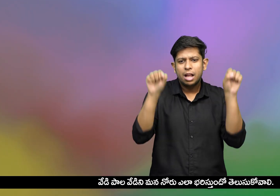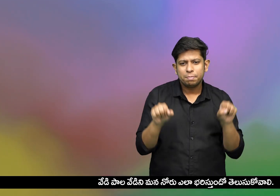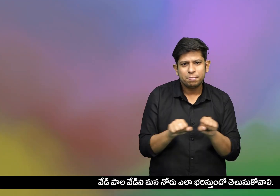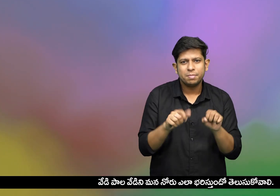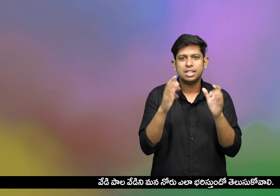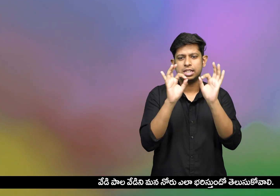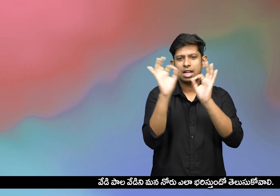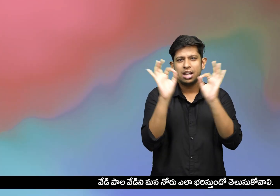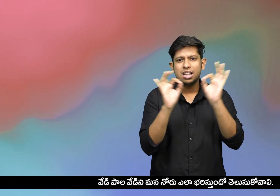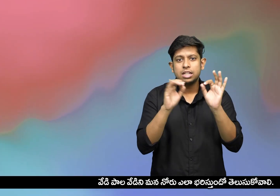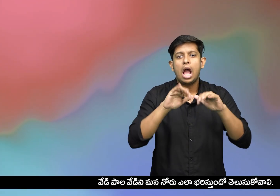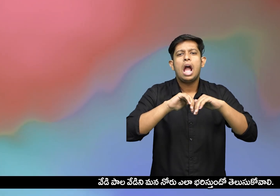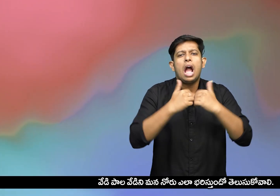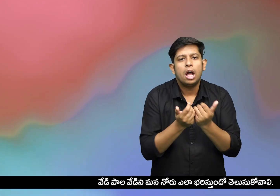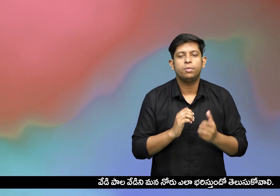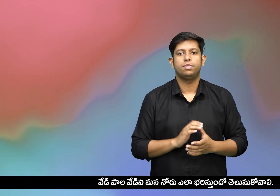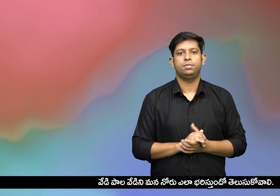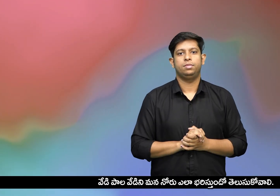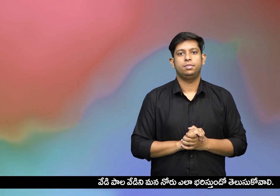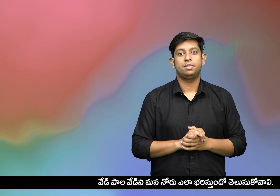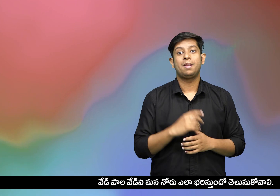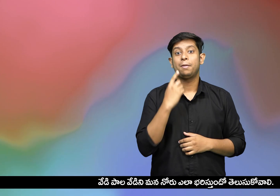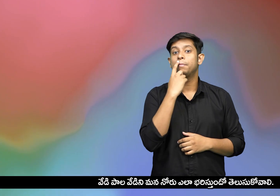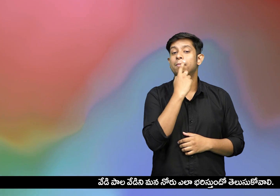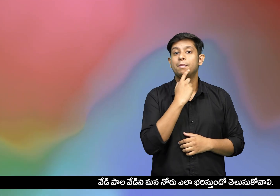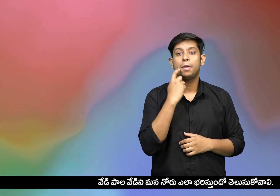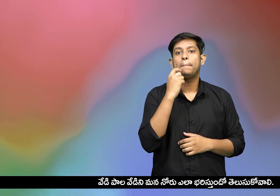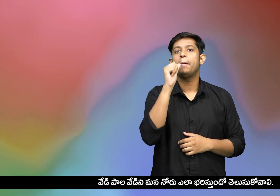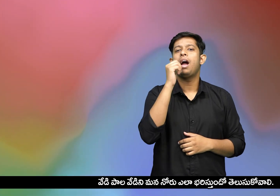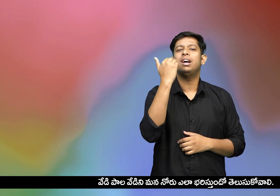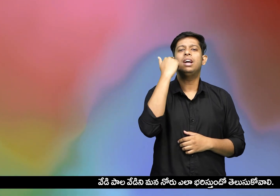వేడిపాల వేడిని మన నోరు ఎలా భరిస్తుందో తెలుసుకోవాలి.